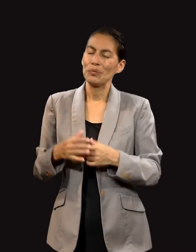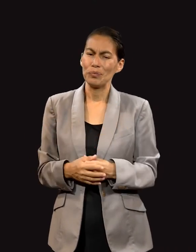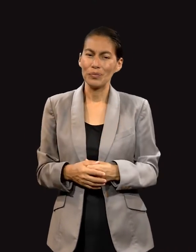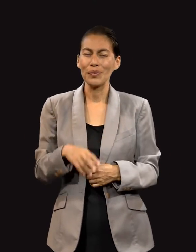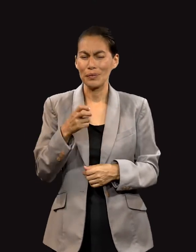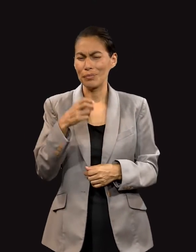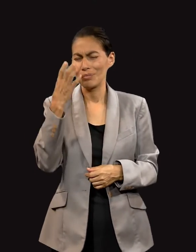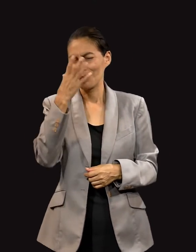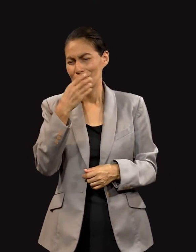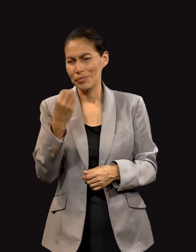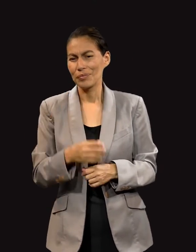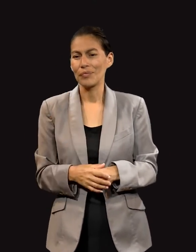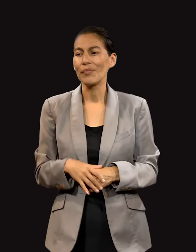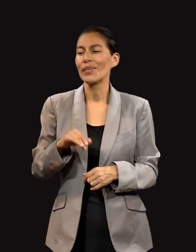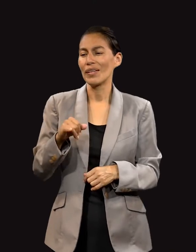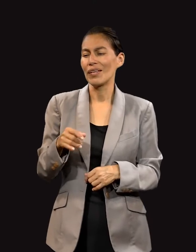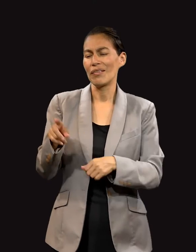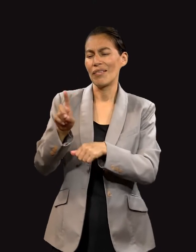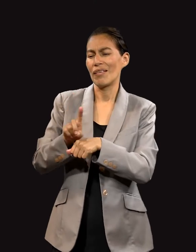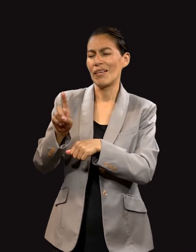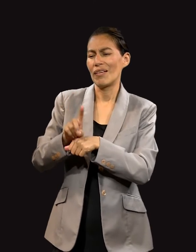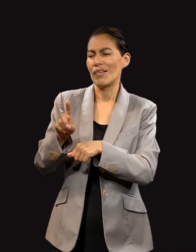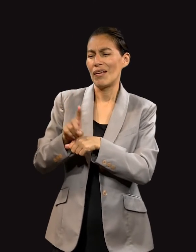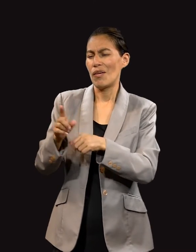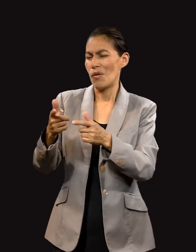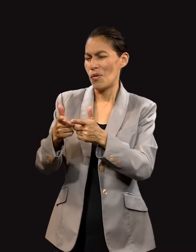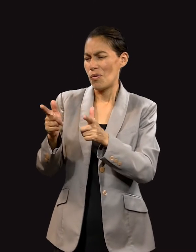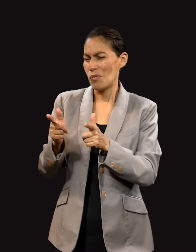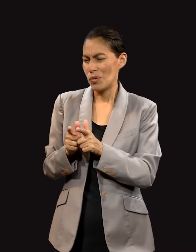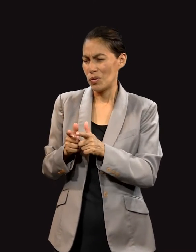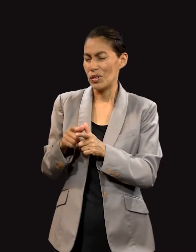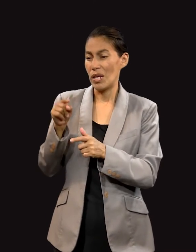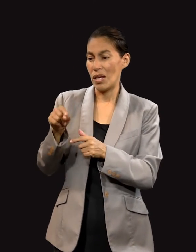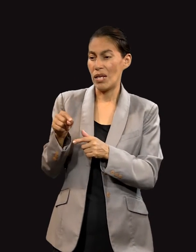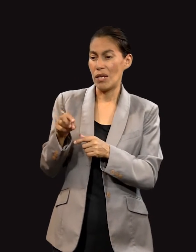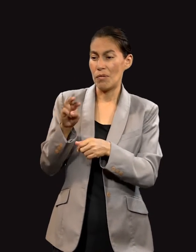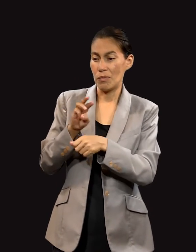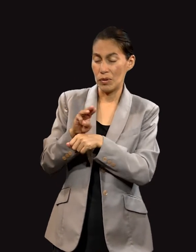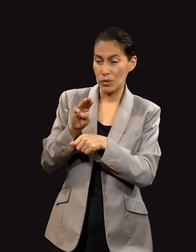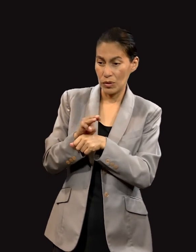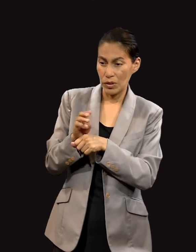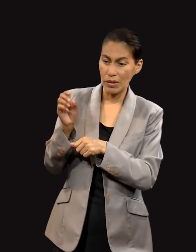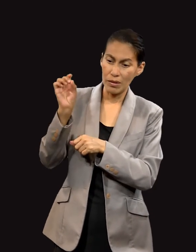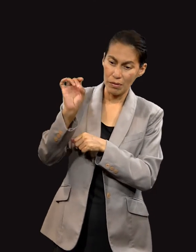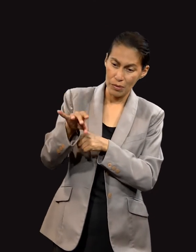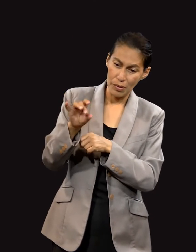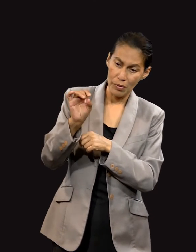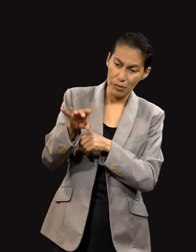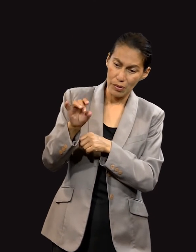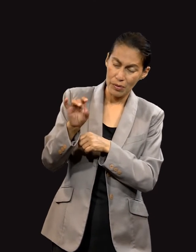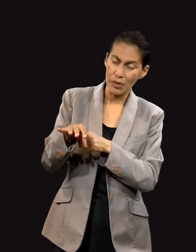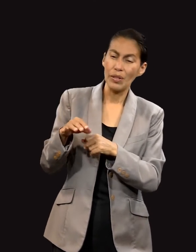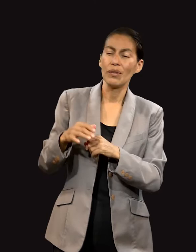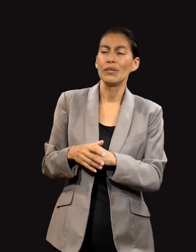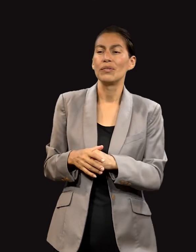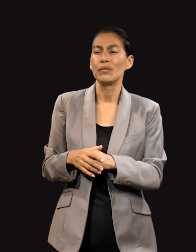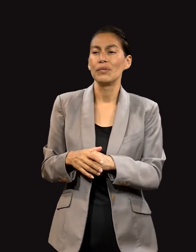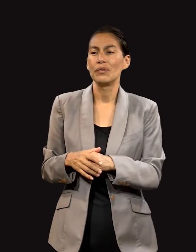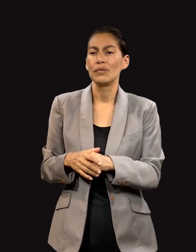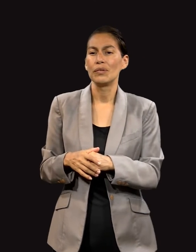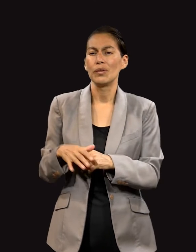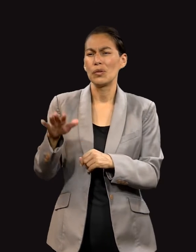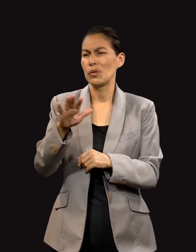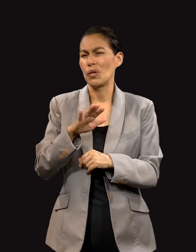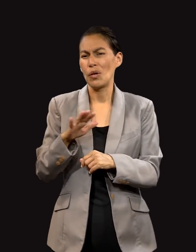vida, así le puse. Sí. Y mando los devocionales también a la iglesia central. Este, sí.